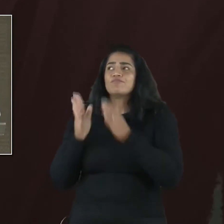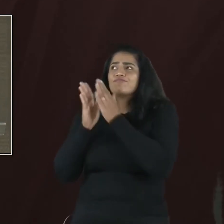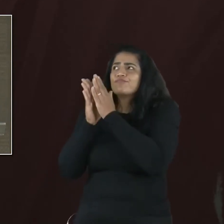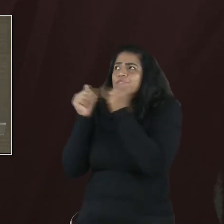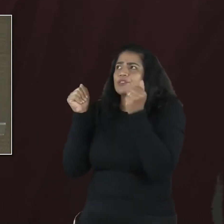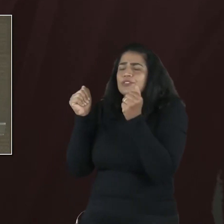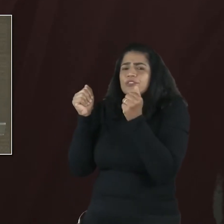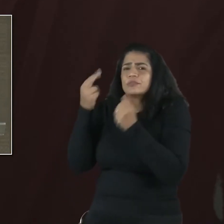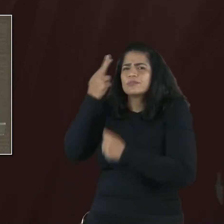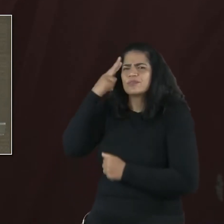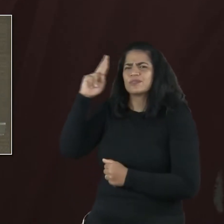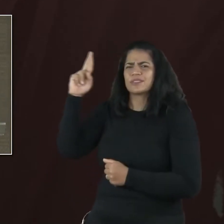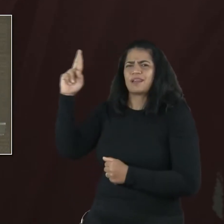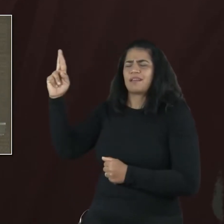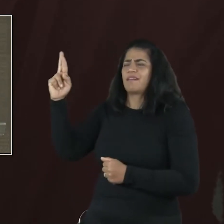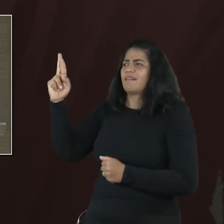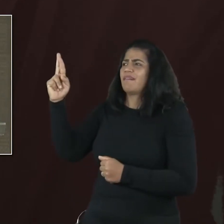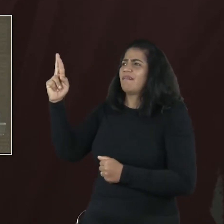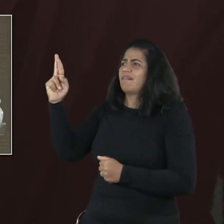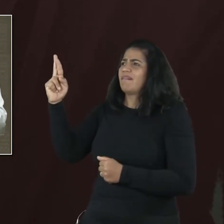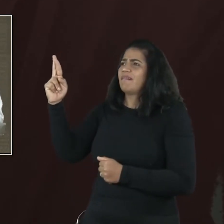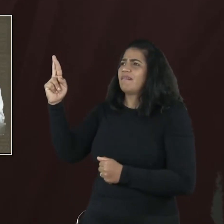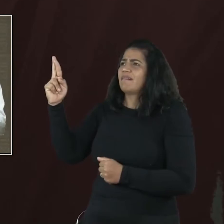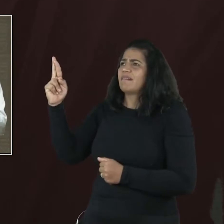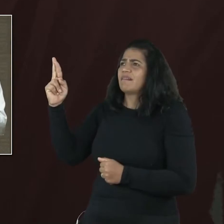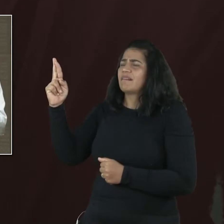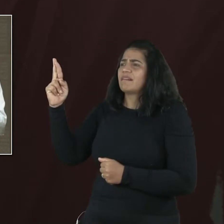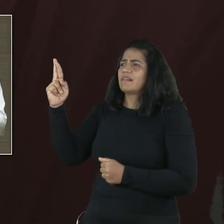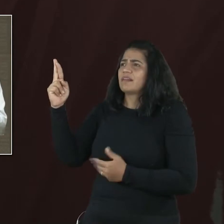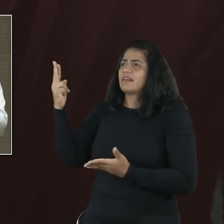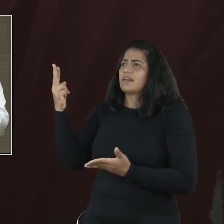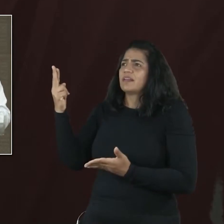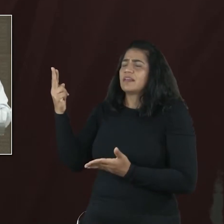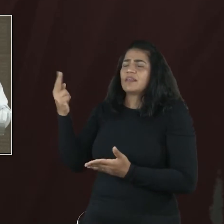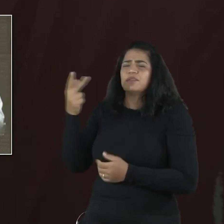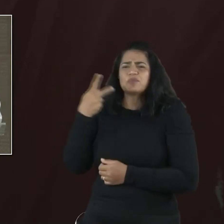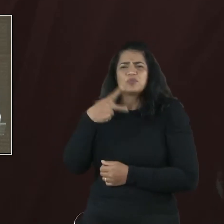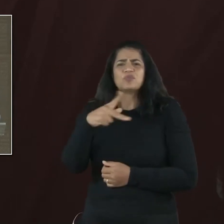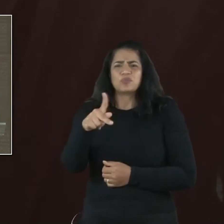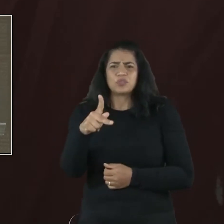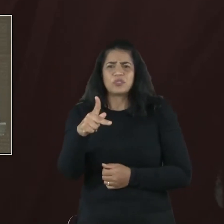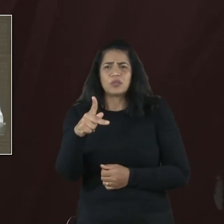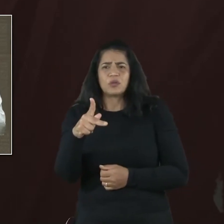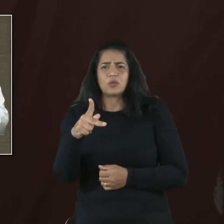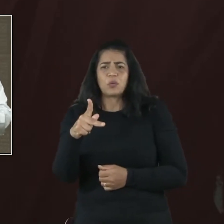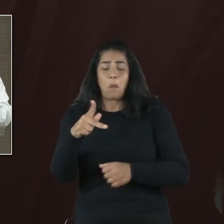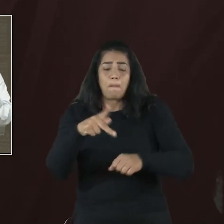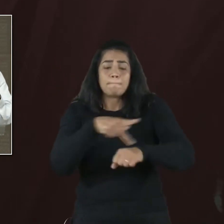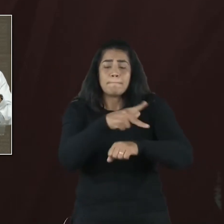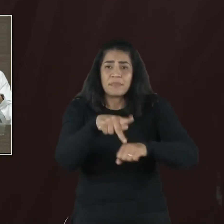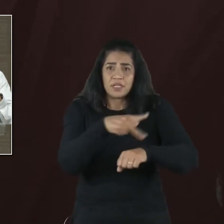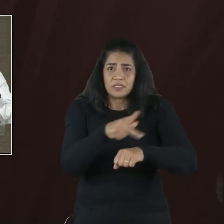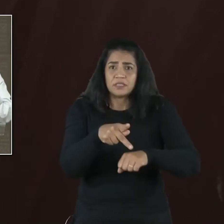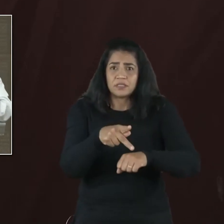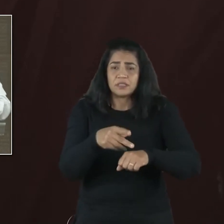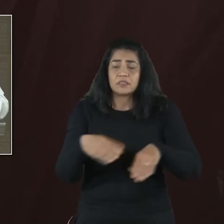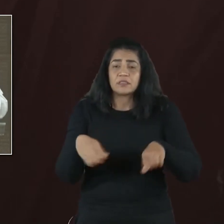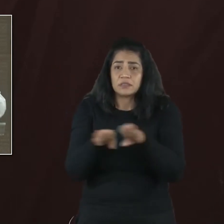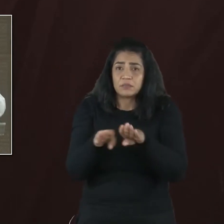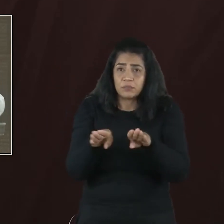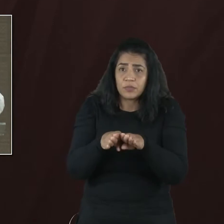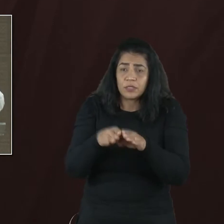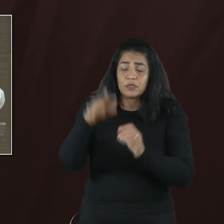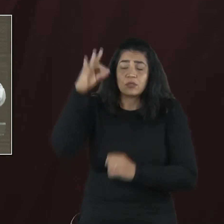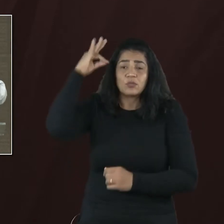algum caminho também, no seu país, no seu continente, não é isso? De alguma forma, o Espírito que está